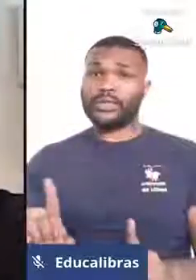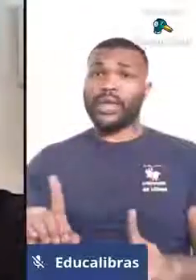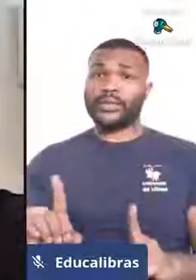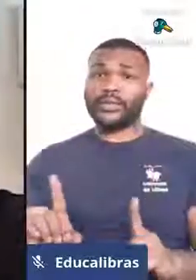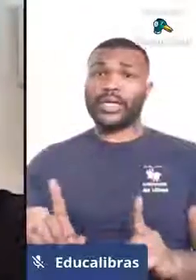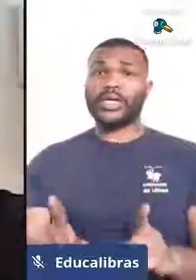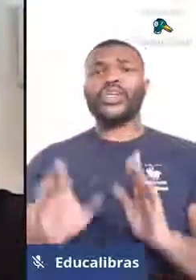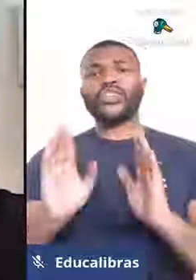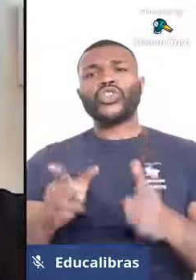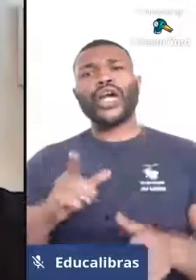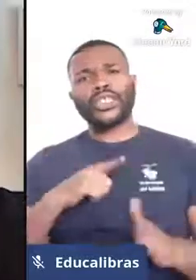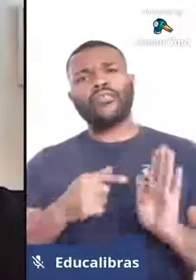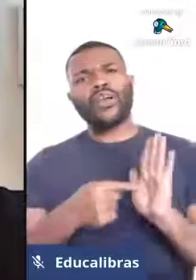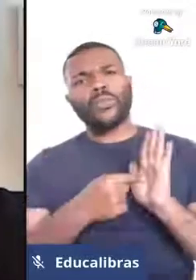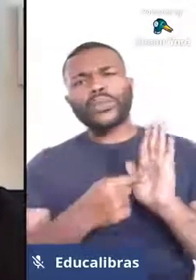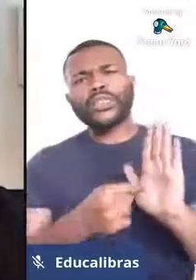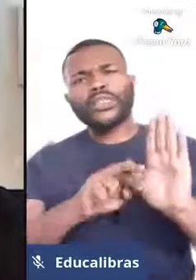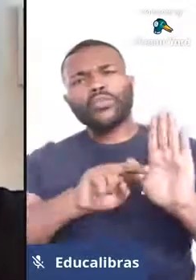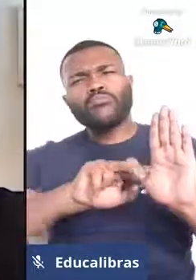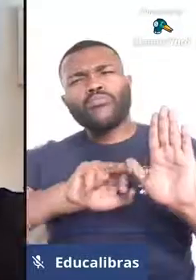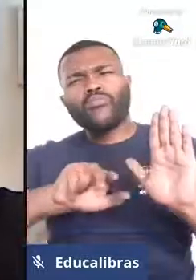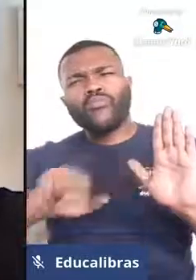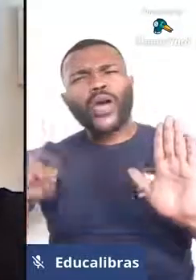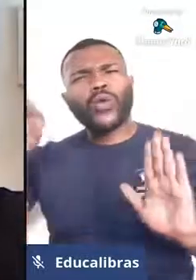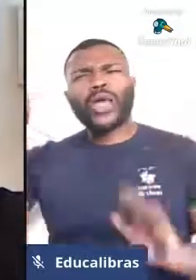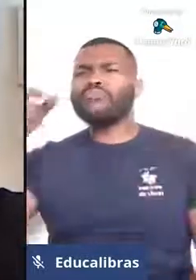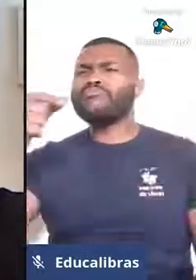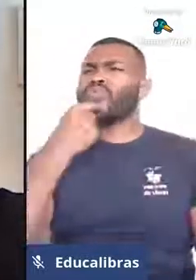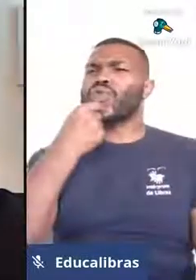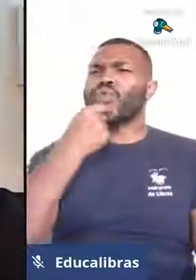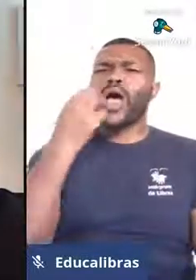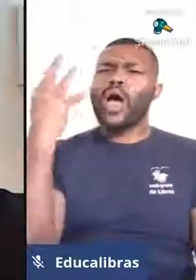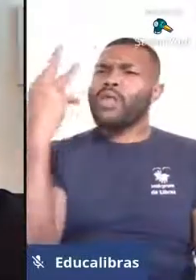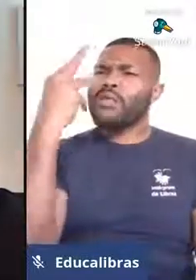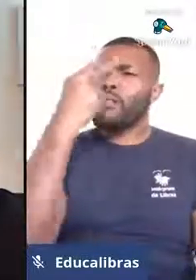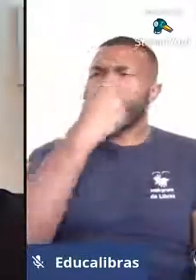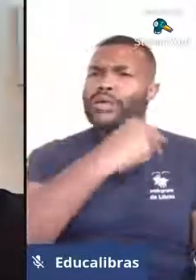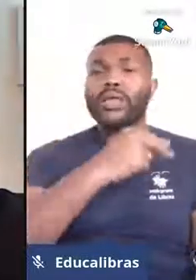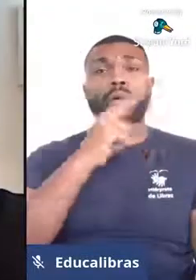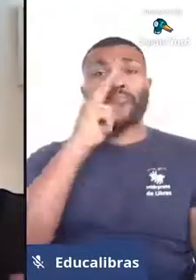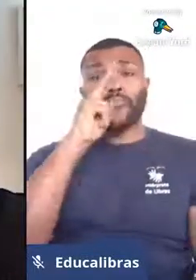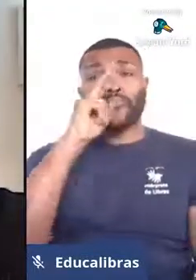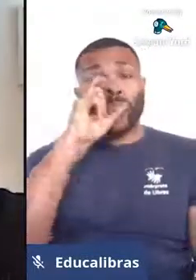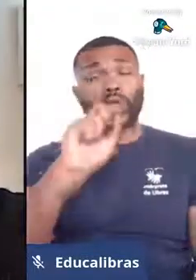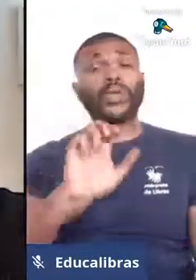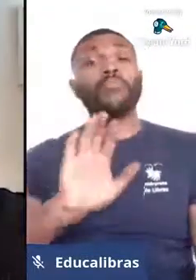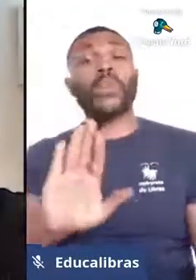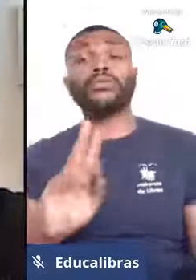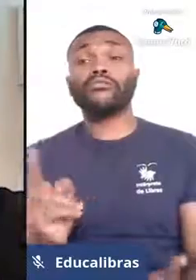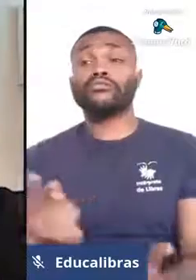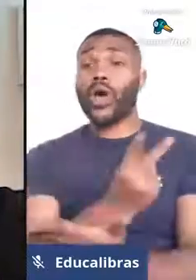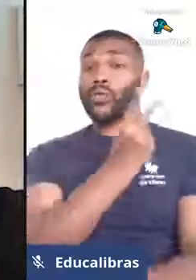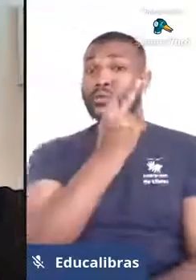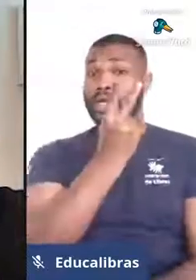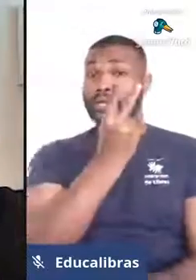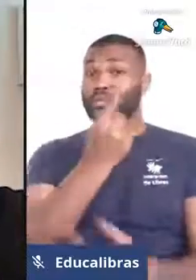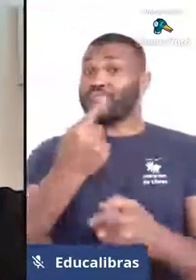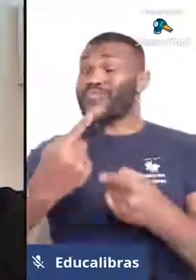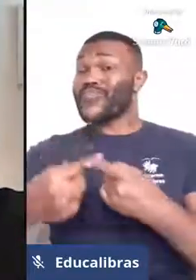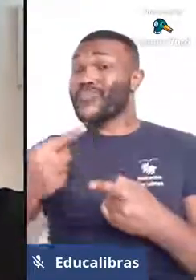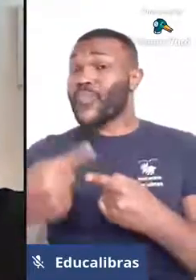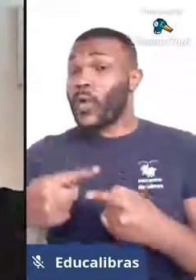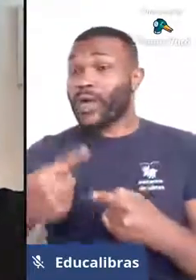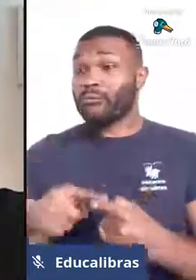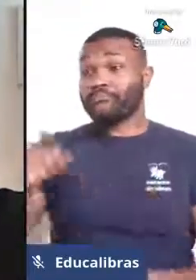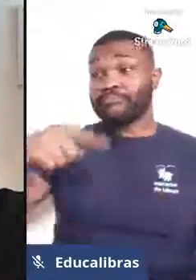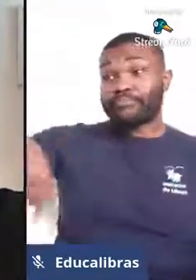diversas apresentações que são lindíssimas, potentes, e elas só são possíveis porque aquelas pessoas têm